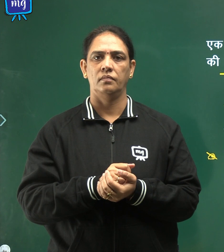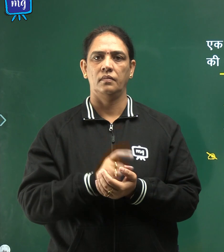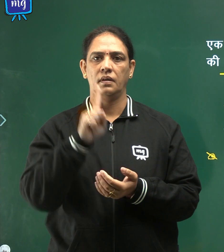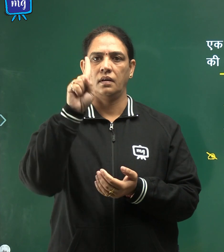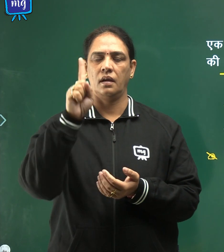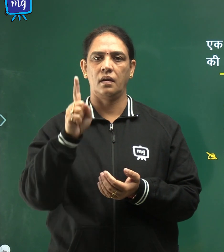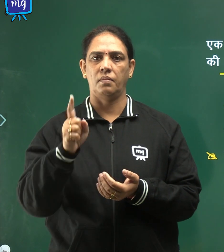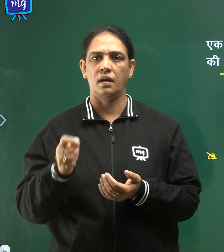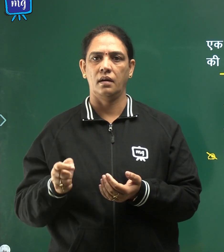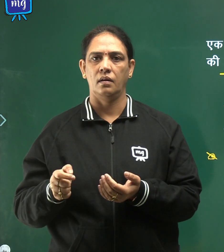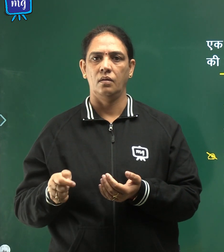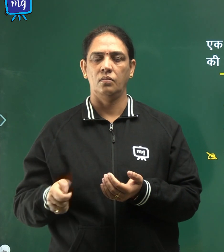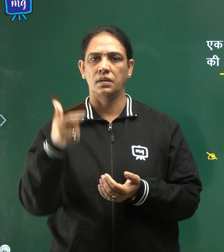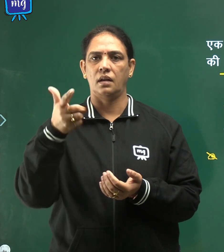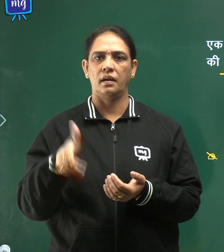एक बार उछालने का